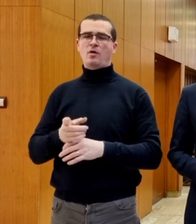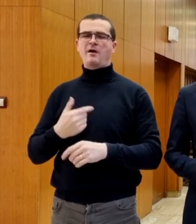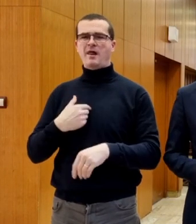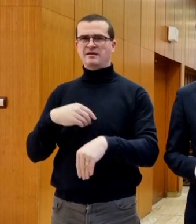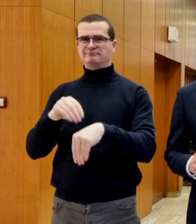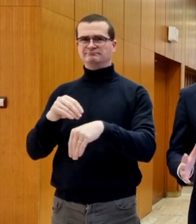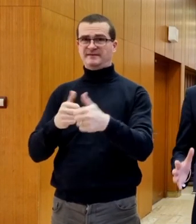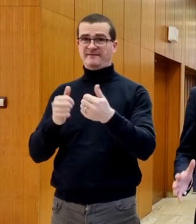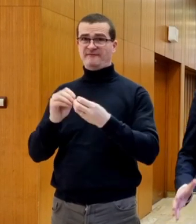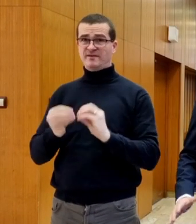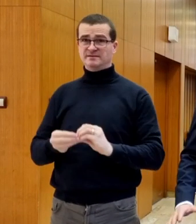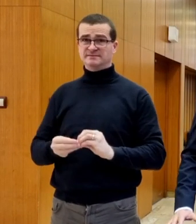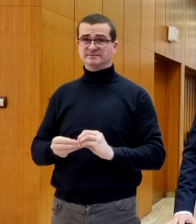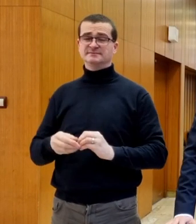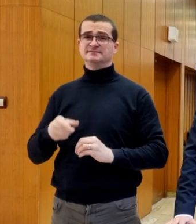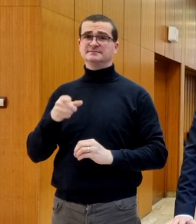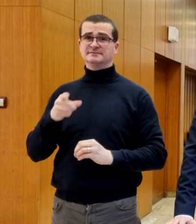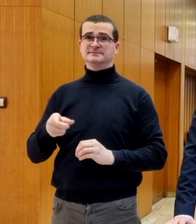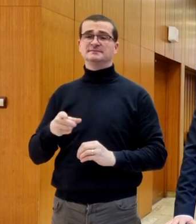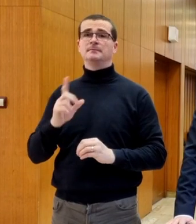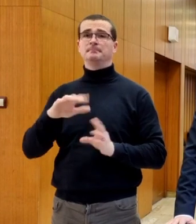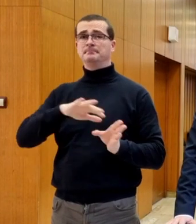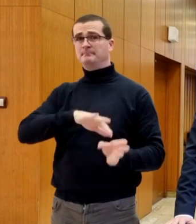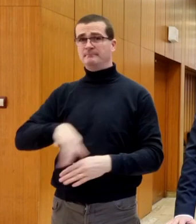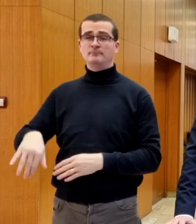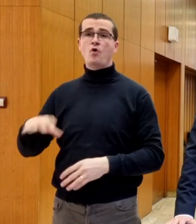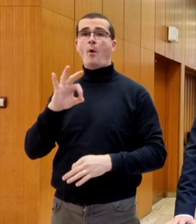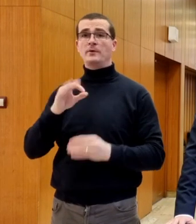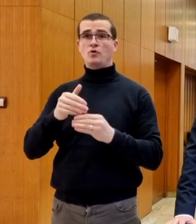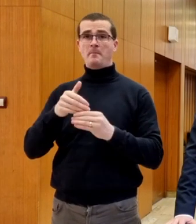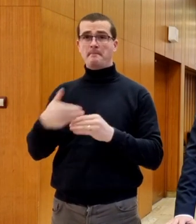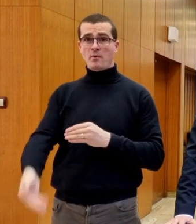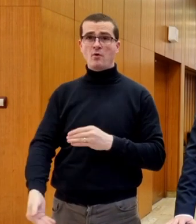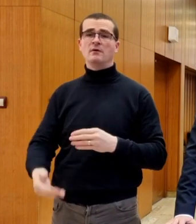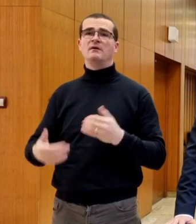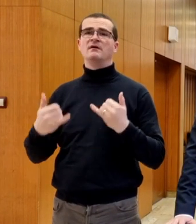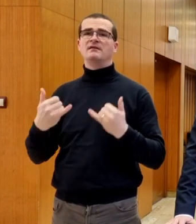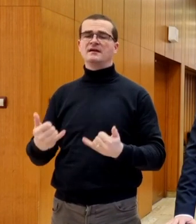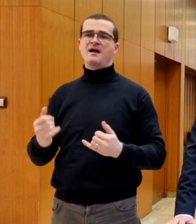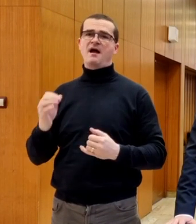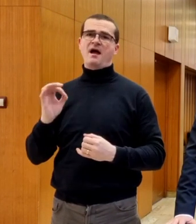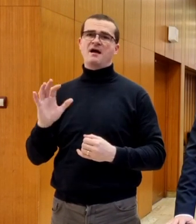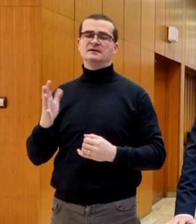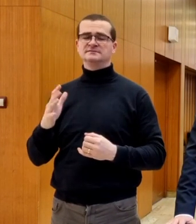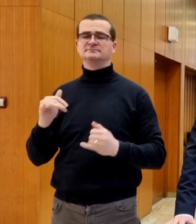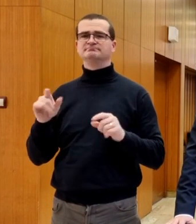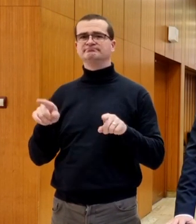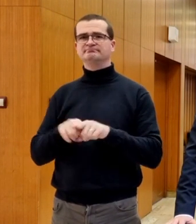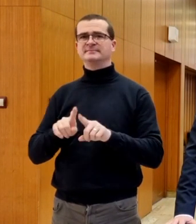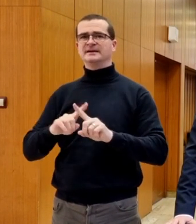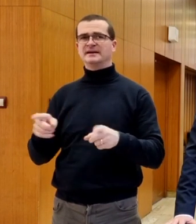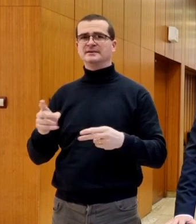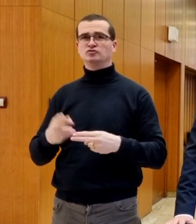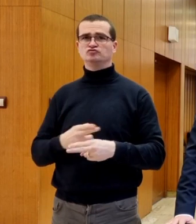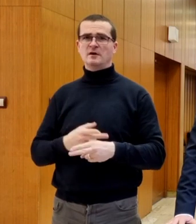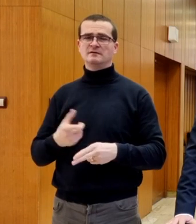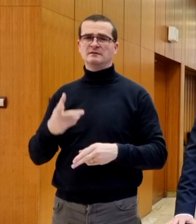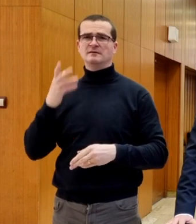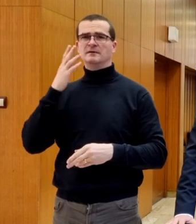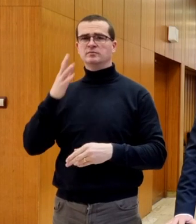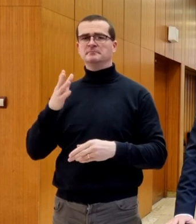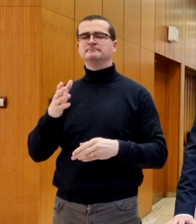povedať, že po odznení vlny Omikron podľa všetkého pôjdeme trendom ako aj iné krajiny, čiže